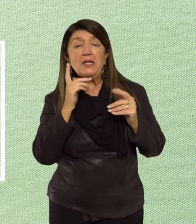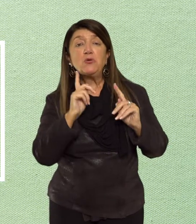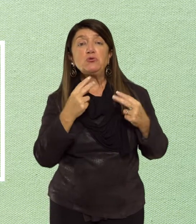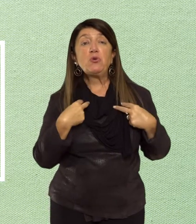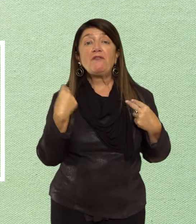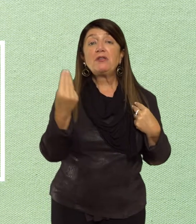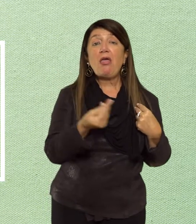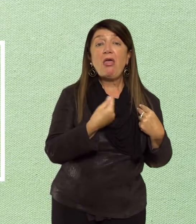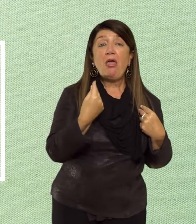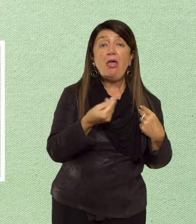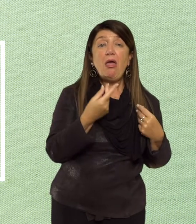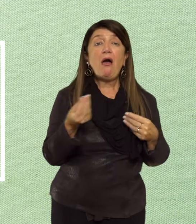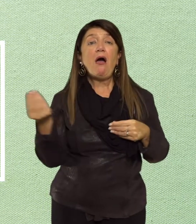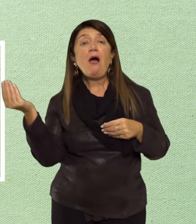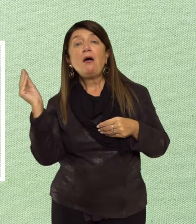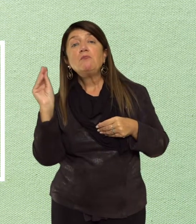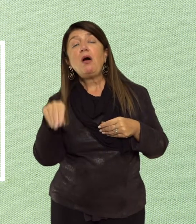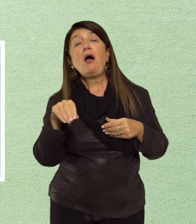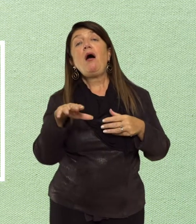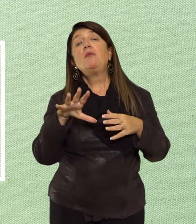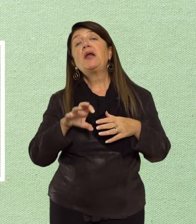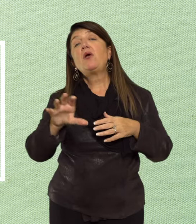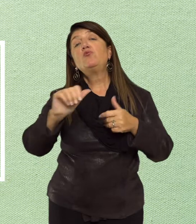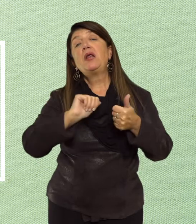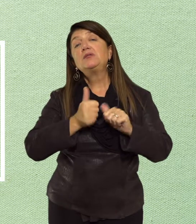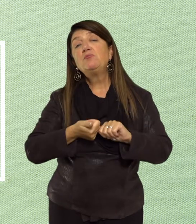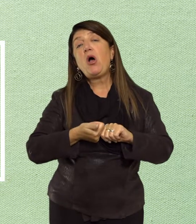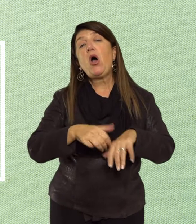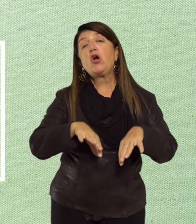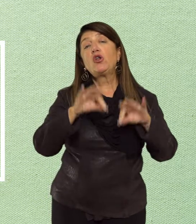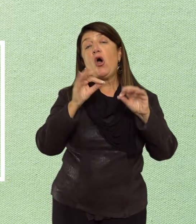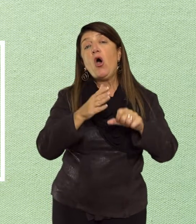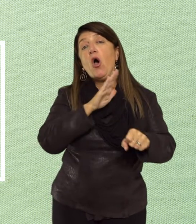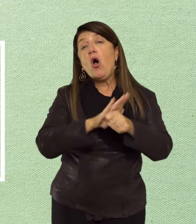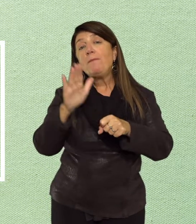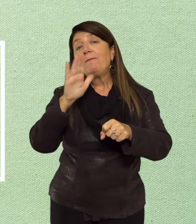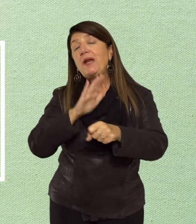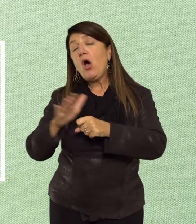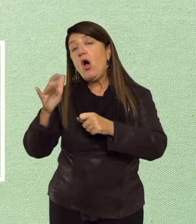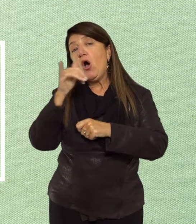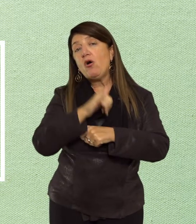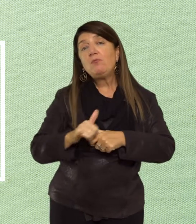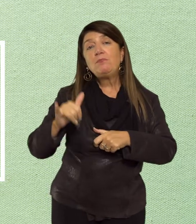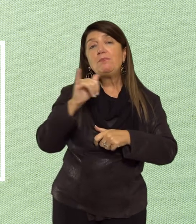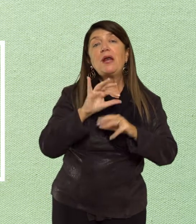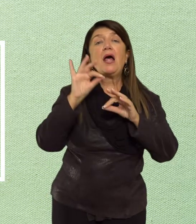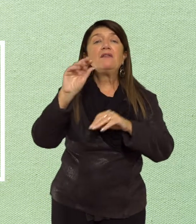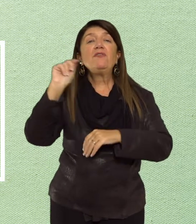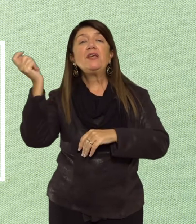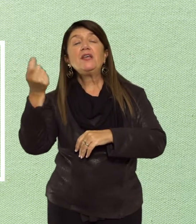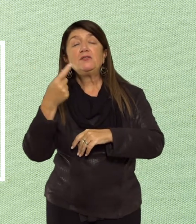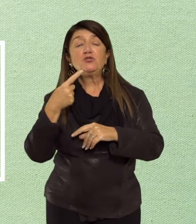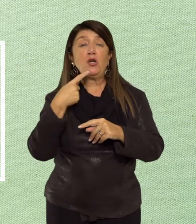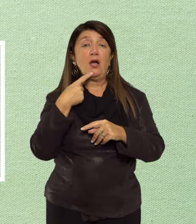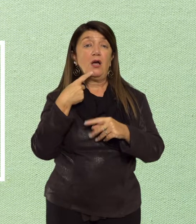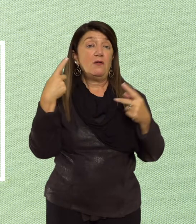vita, allora si è buttato in uno sport, ha cominciato a farlo e poi magari allenandosi anche poco è riuscito a vincere. E in realtà non è